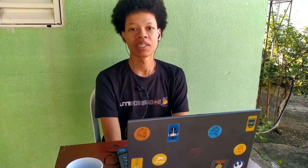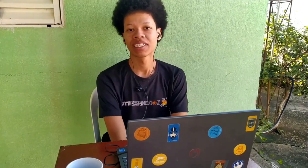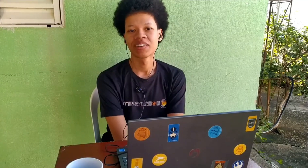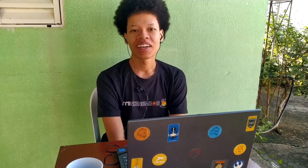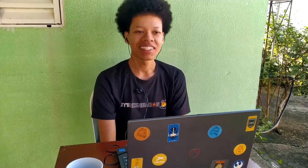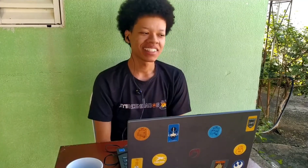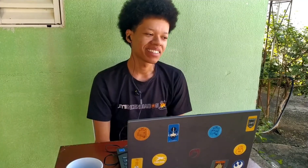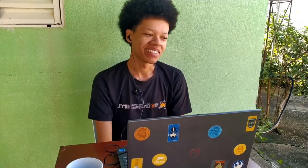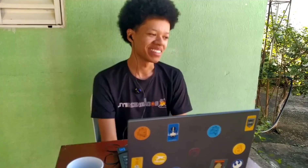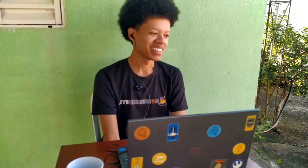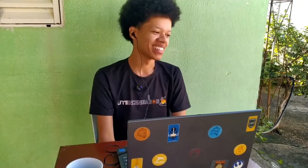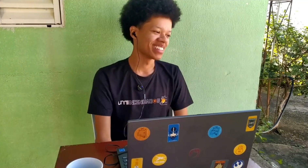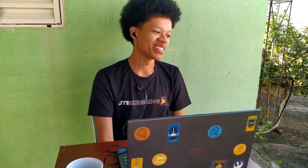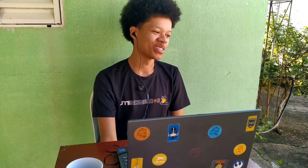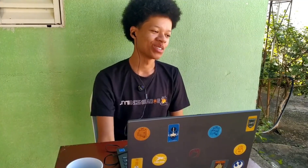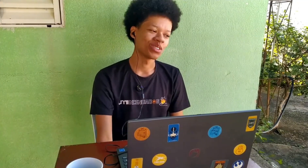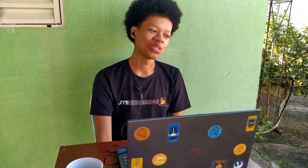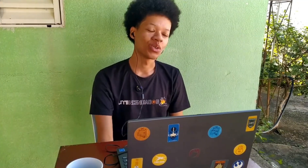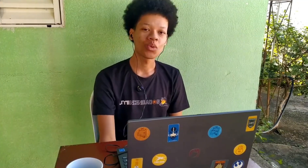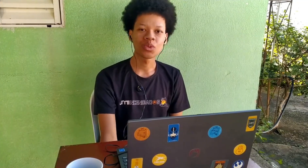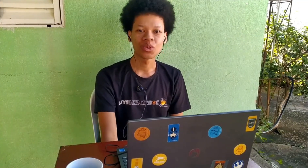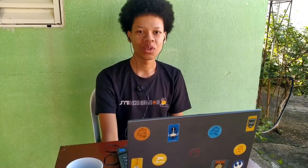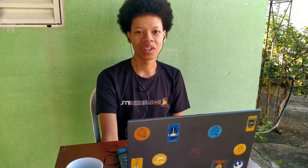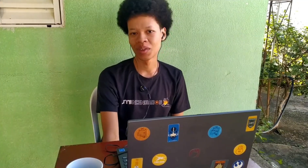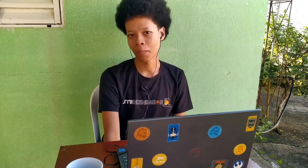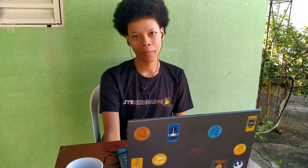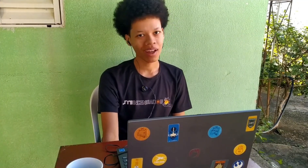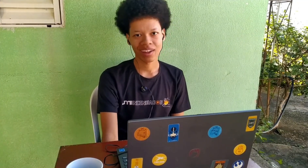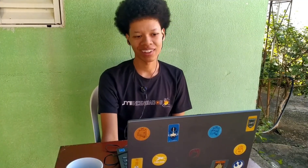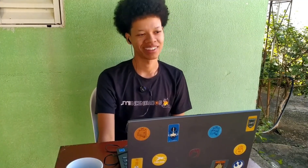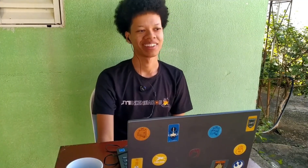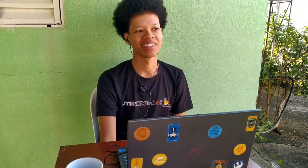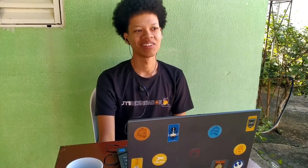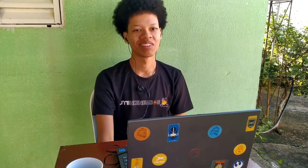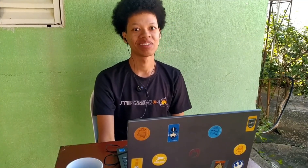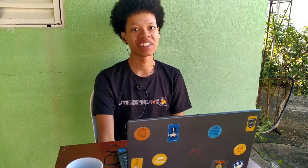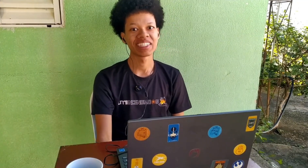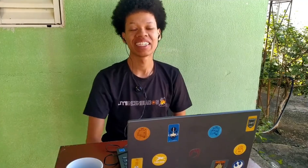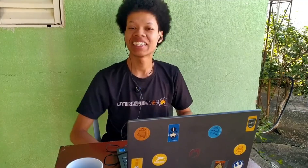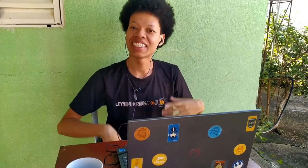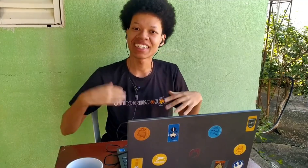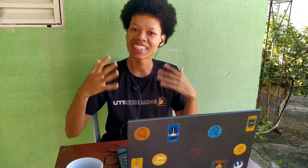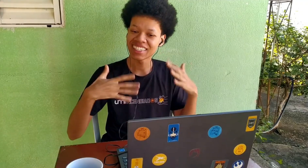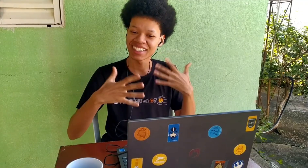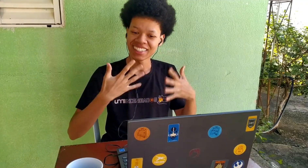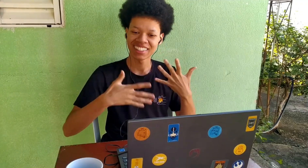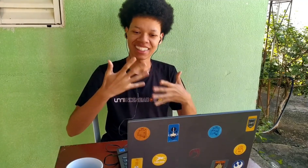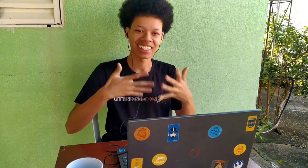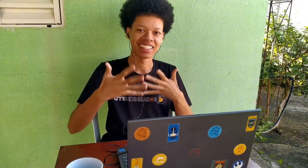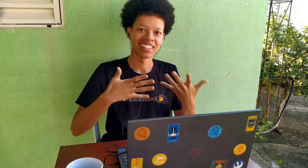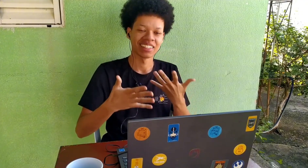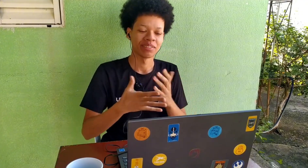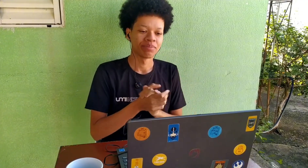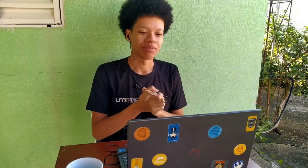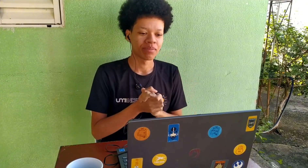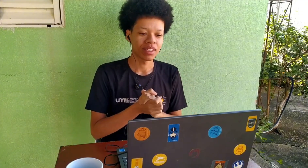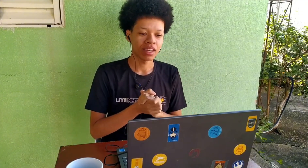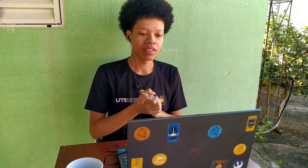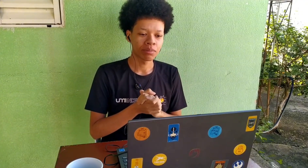interpretação é assim. O locutor, ele não para. É você que tem que... E aí você pode